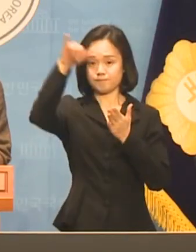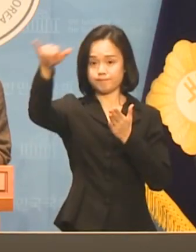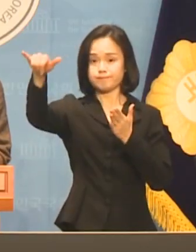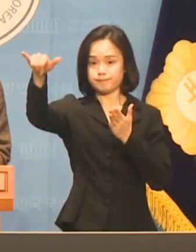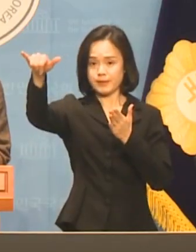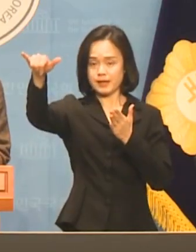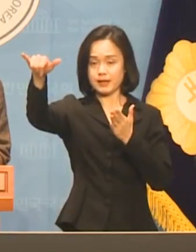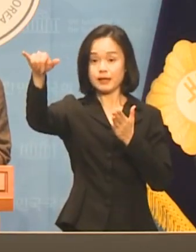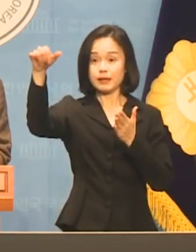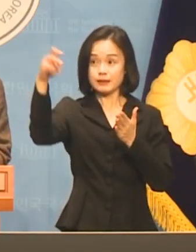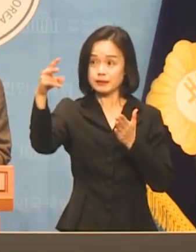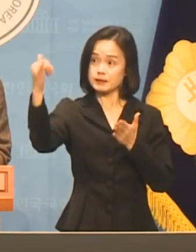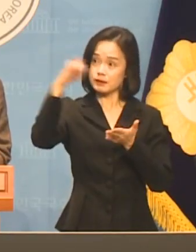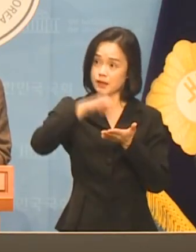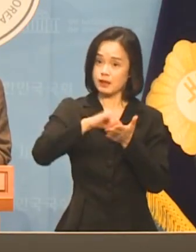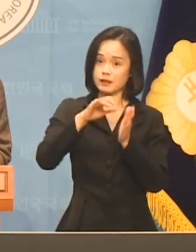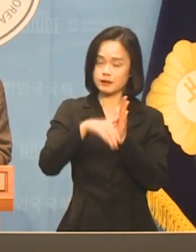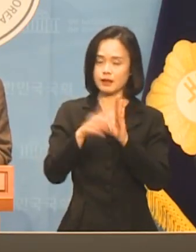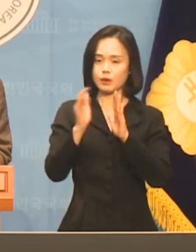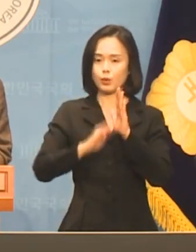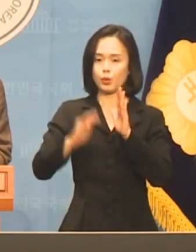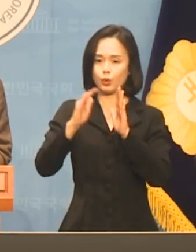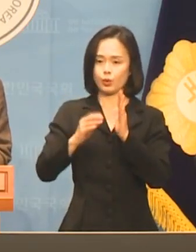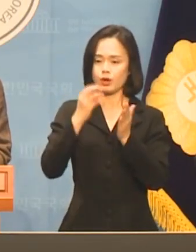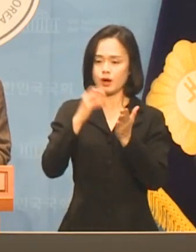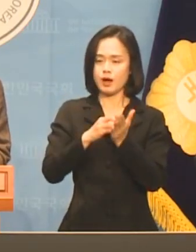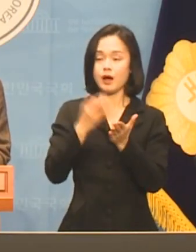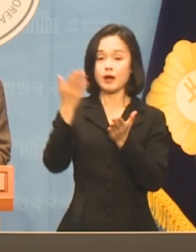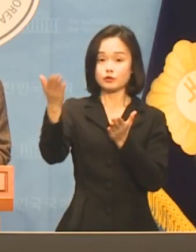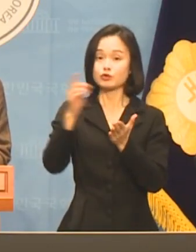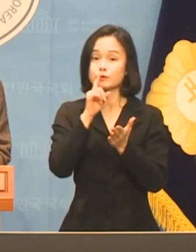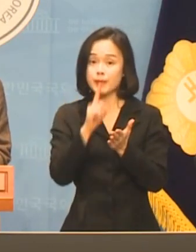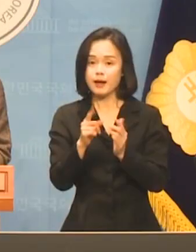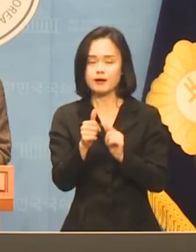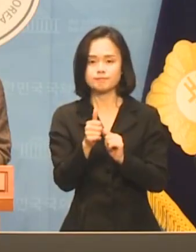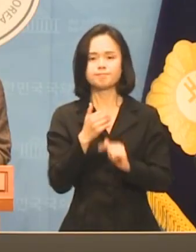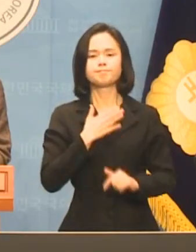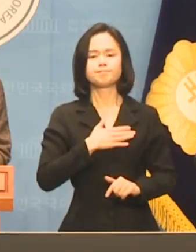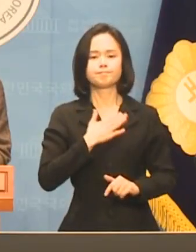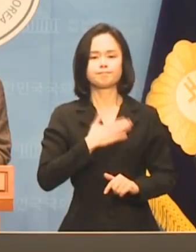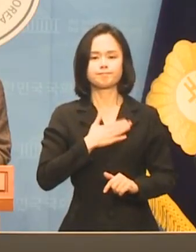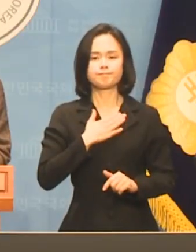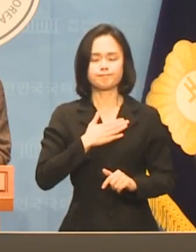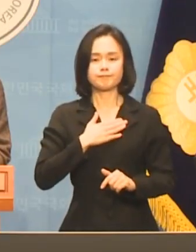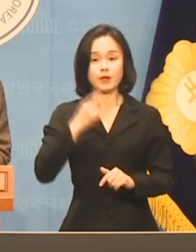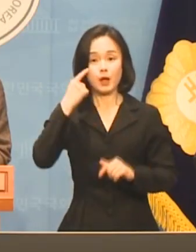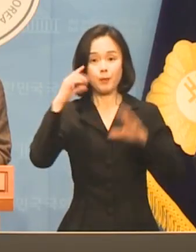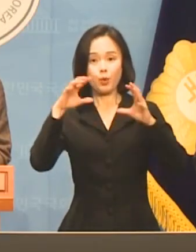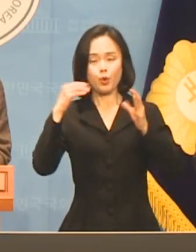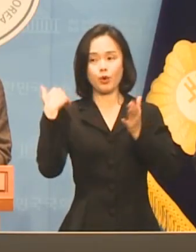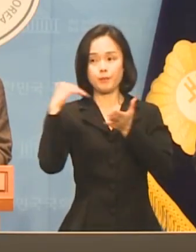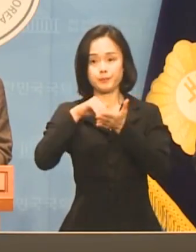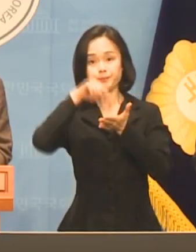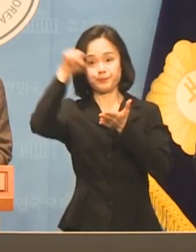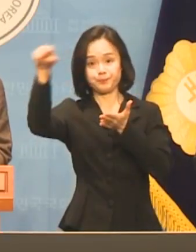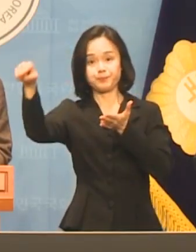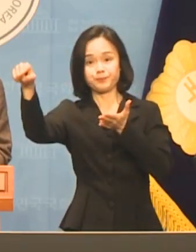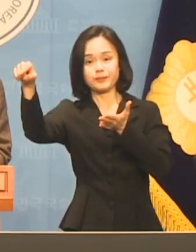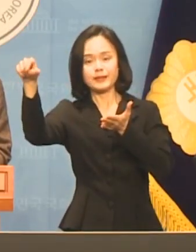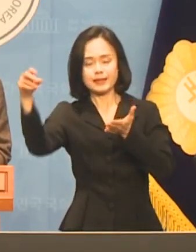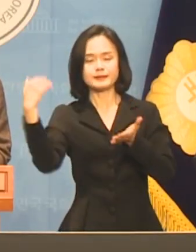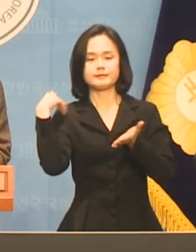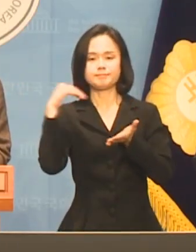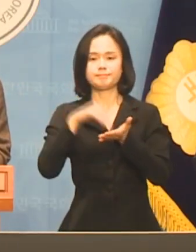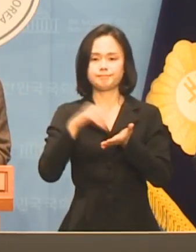한국을 떠났고 한국인이 되고자 2022년 다시 단기 체류 비자로 돌아와 경기도의